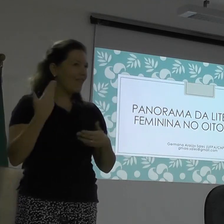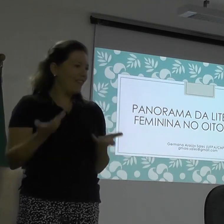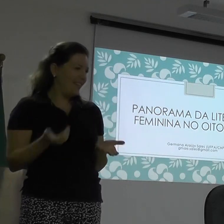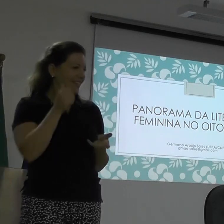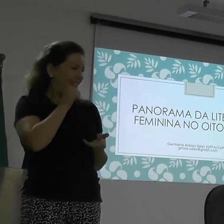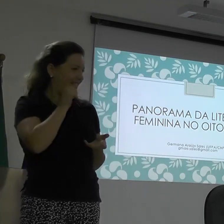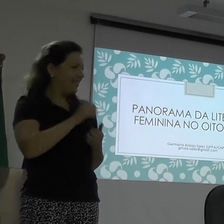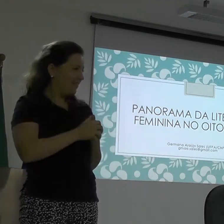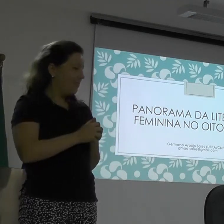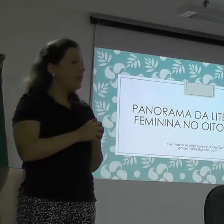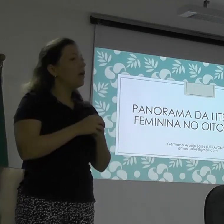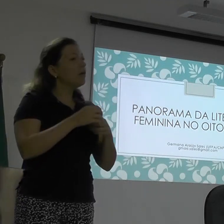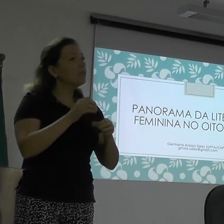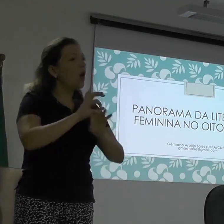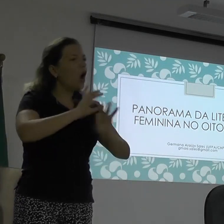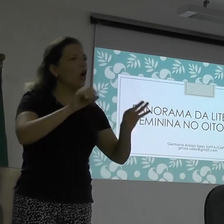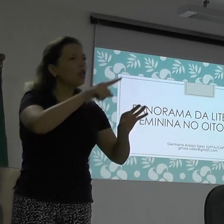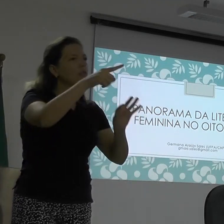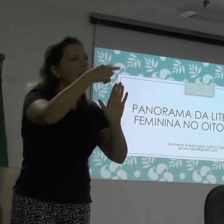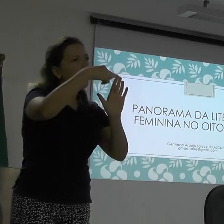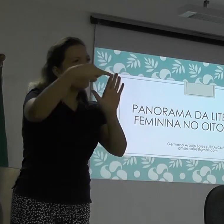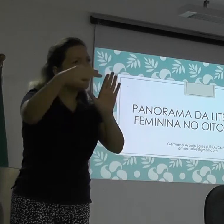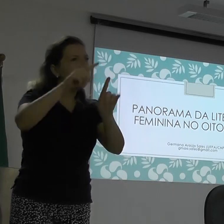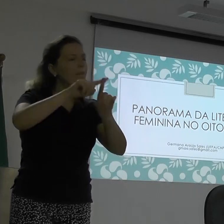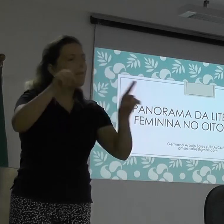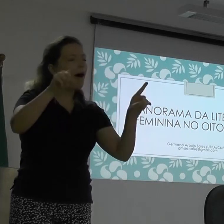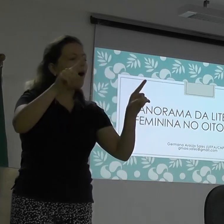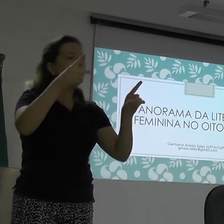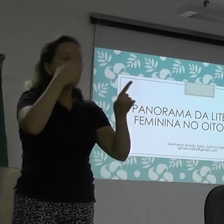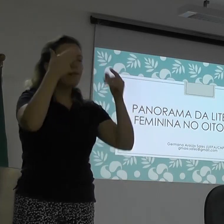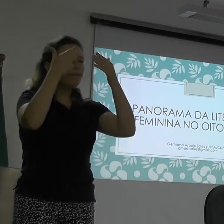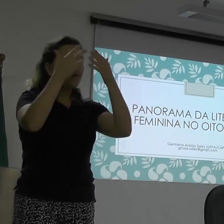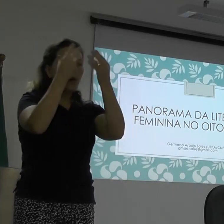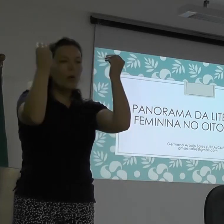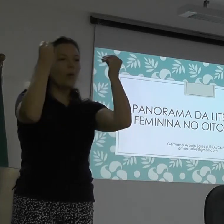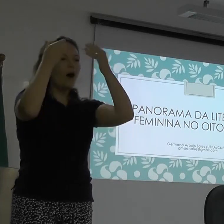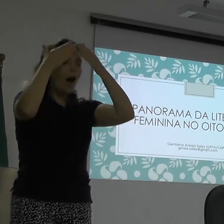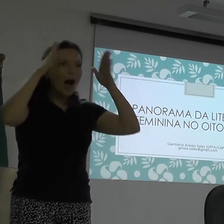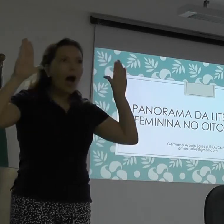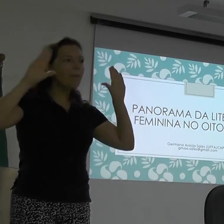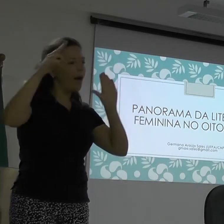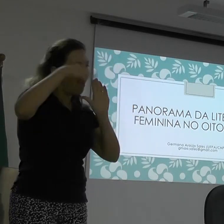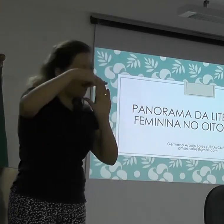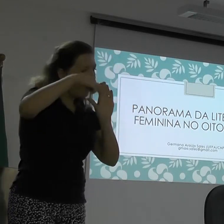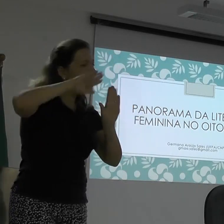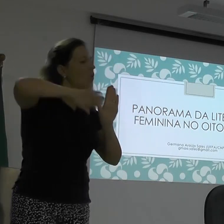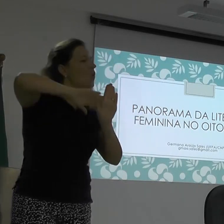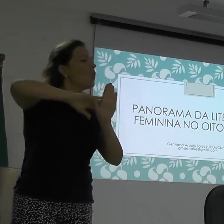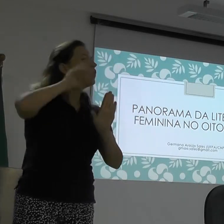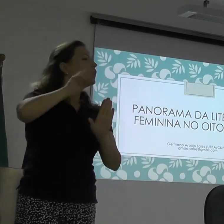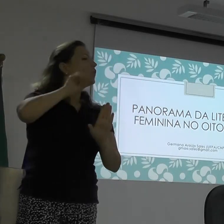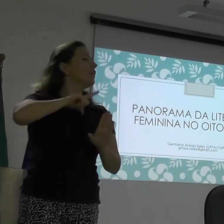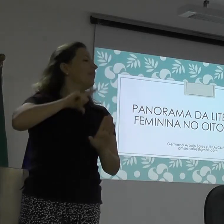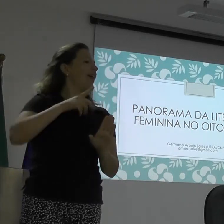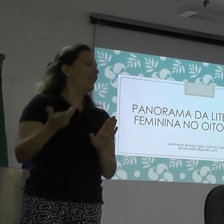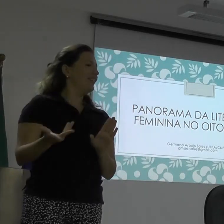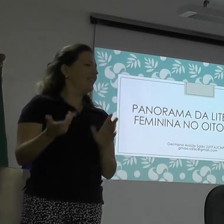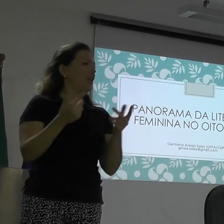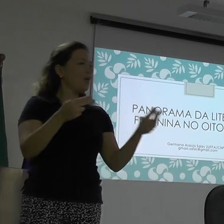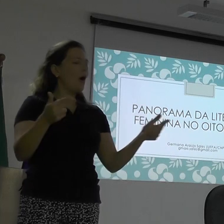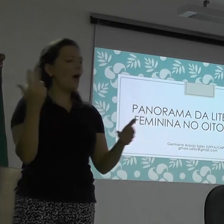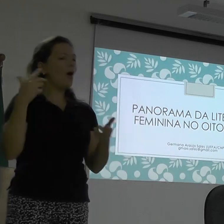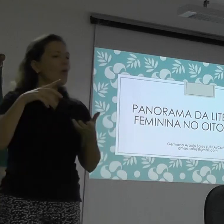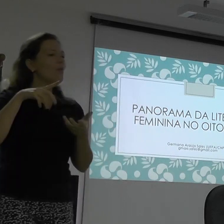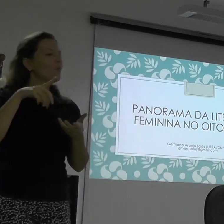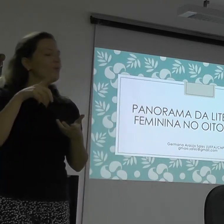ler esses romances num entendimento do que está por trás da história. É mais ou menos o que a Mangueira fez agora